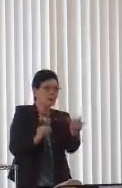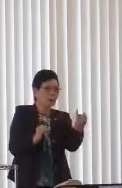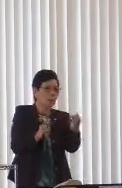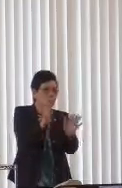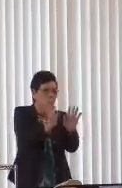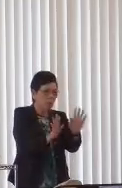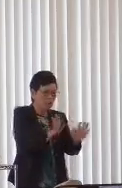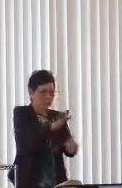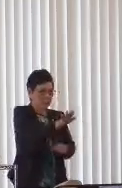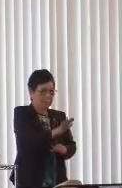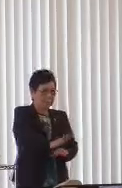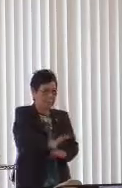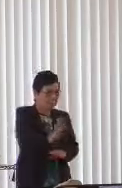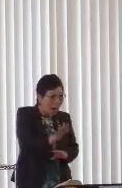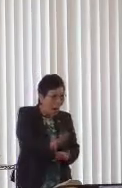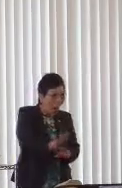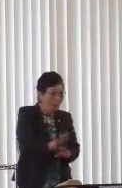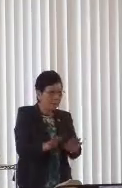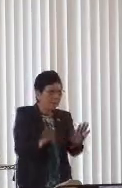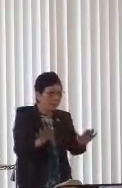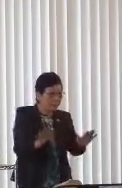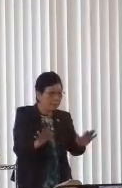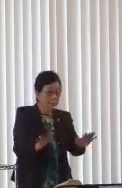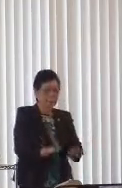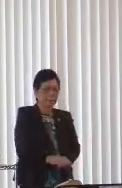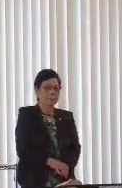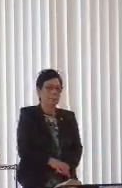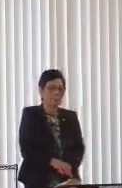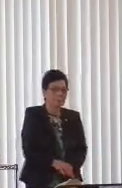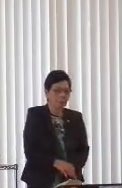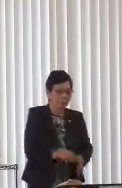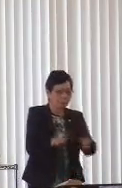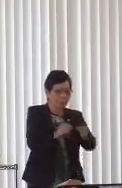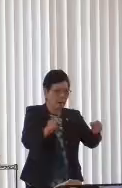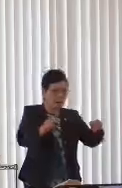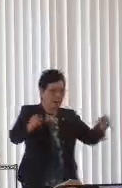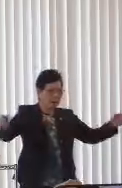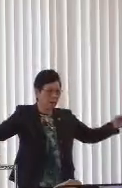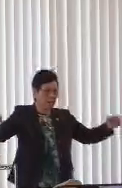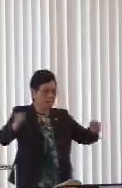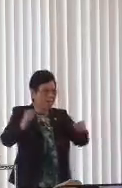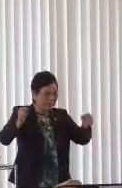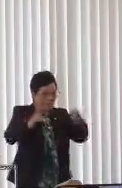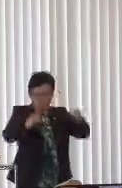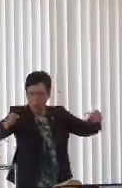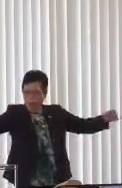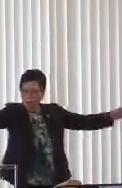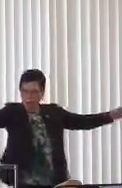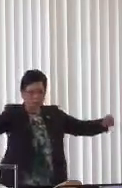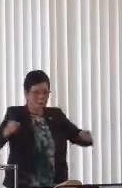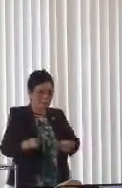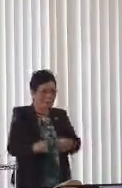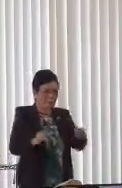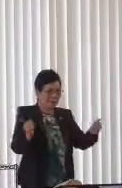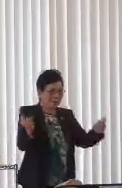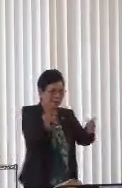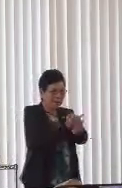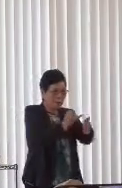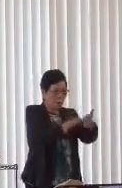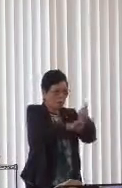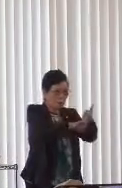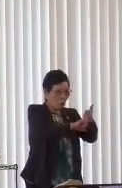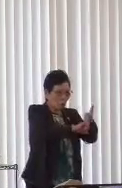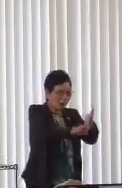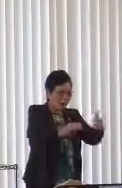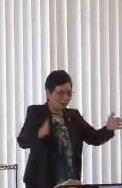態、まあ長い長い婚約期間中ということですかね。なかなか